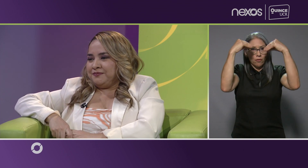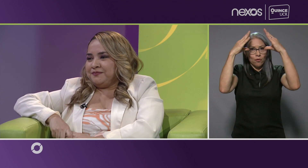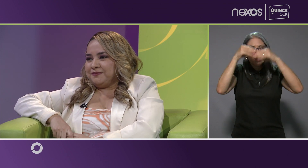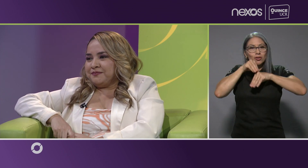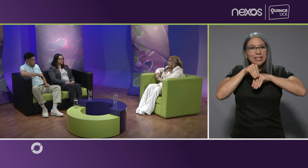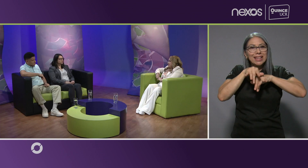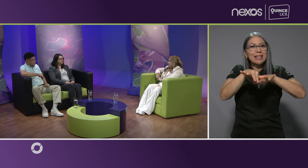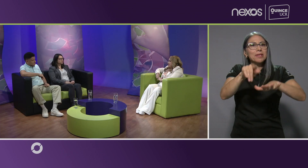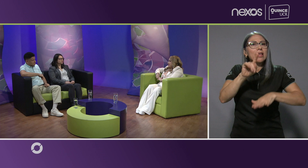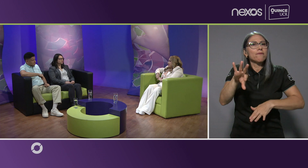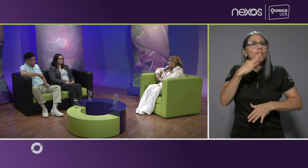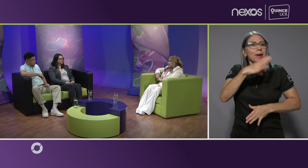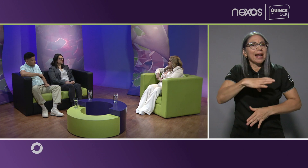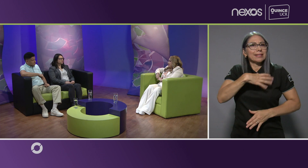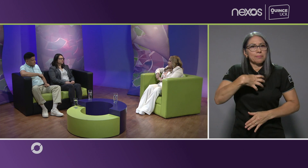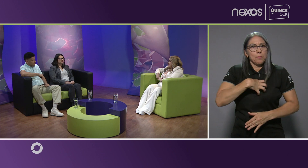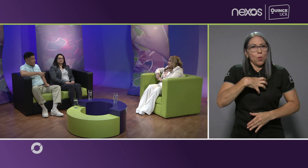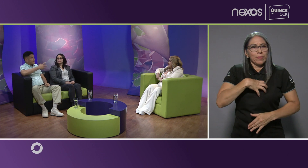propia?